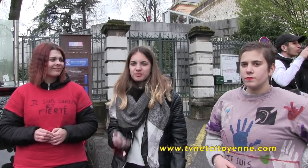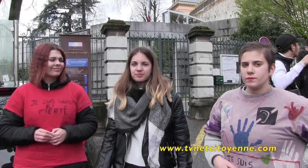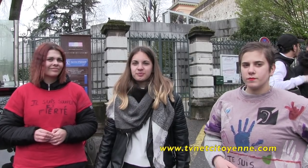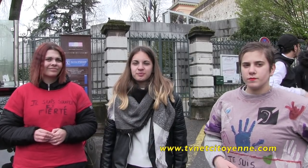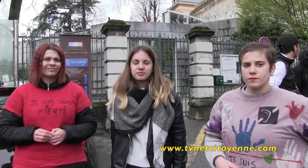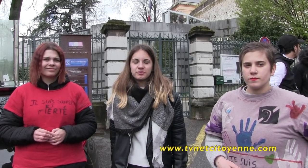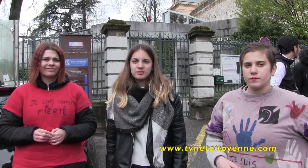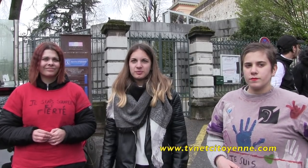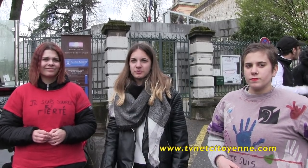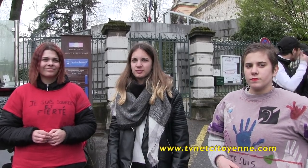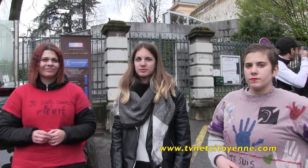parlent.